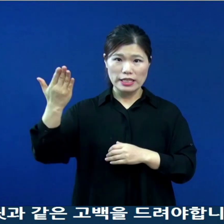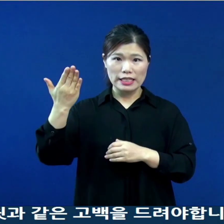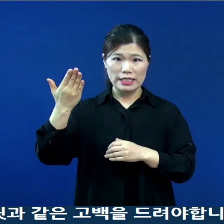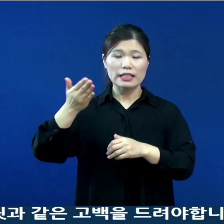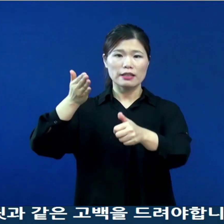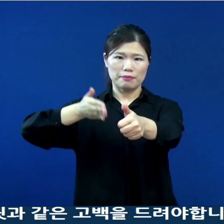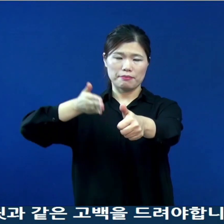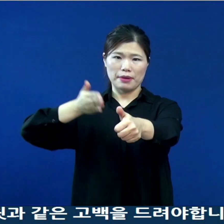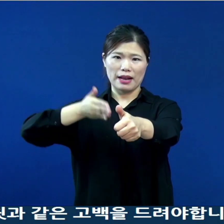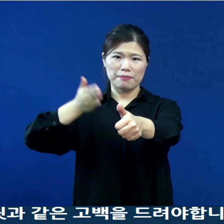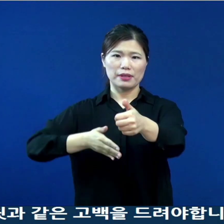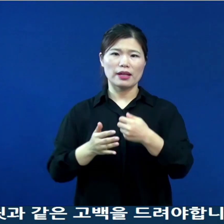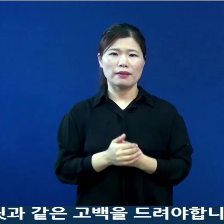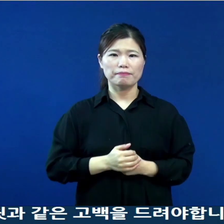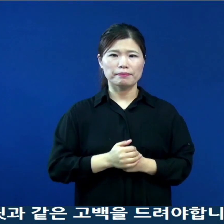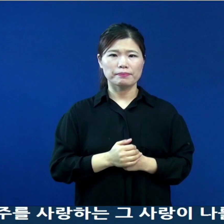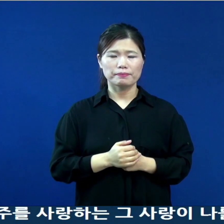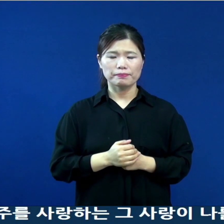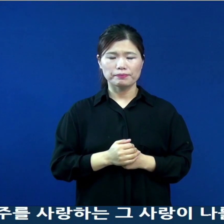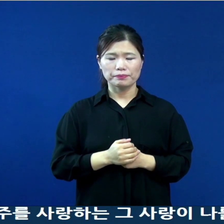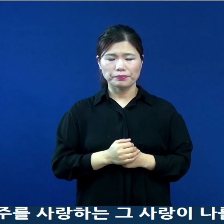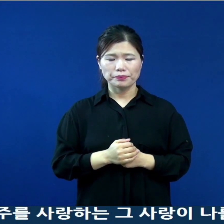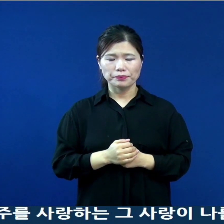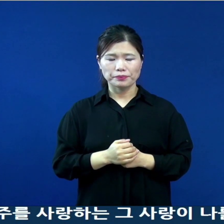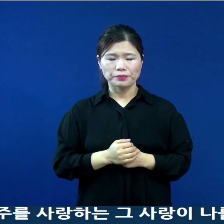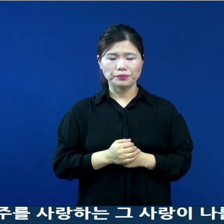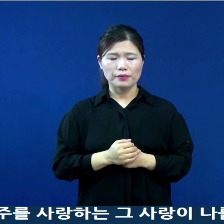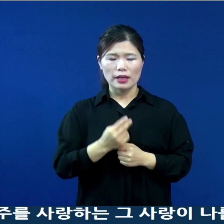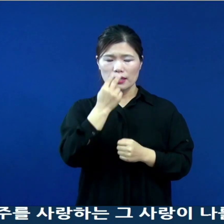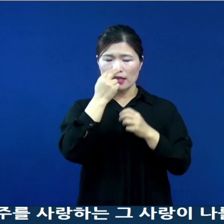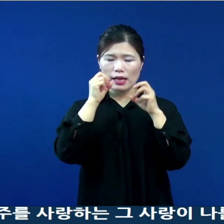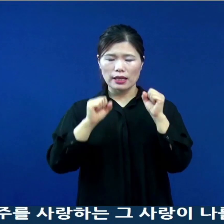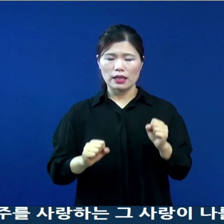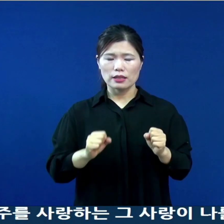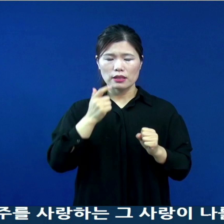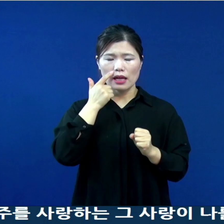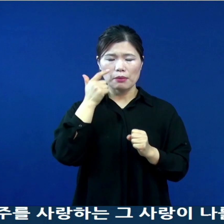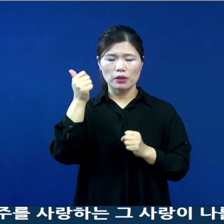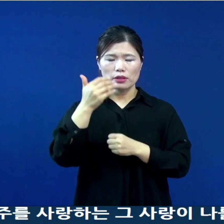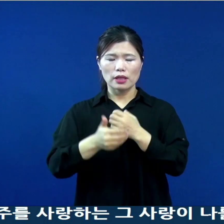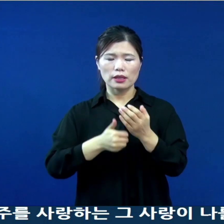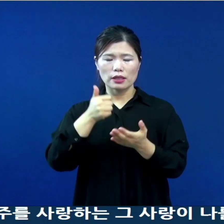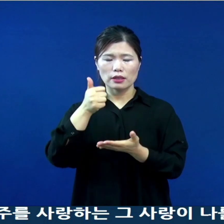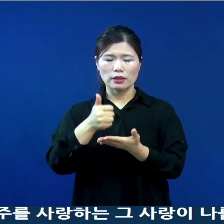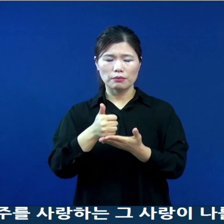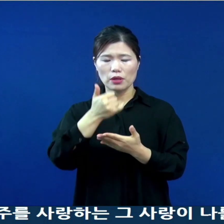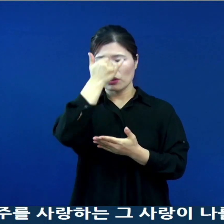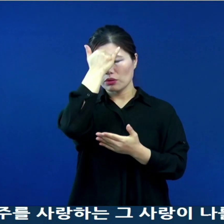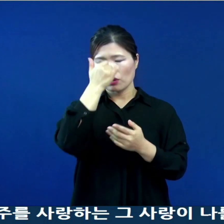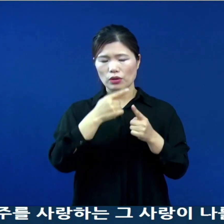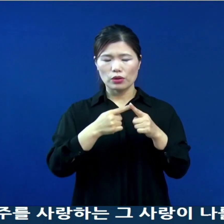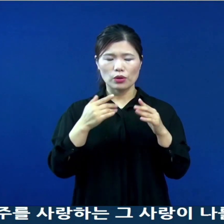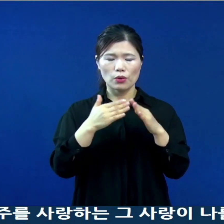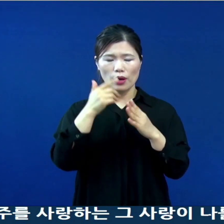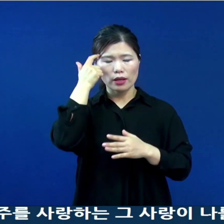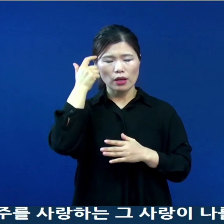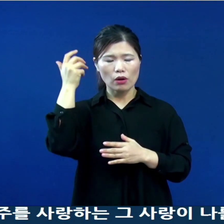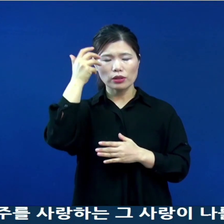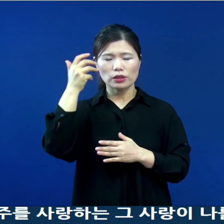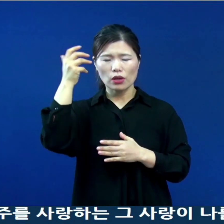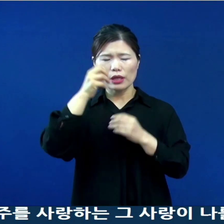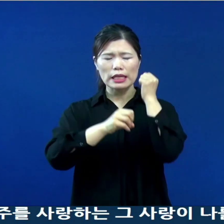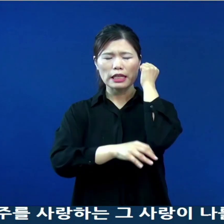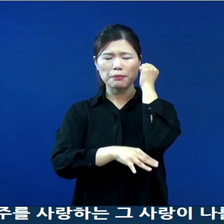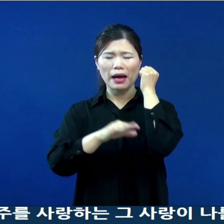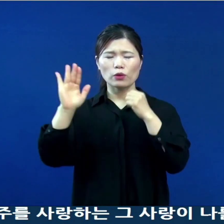축원합니다. 기도하겠습니다. 살아계신 아버지 하나님, 충현교회의 영적 기반이